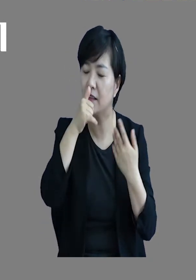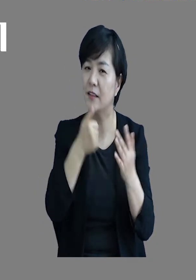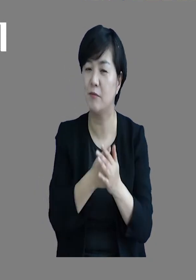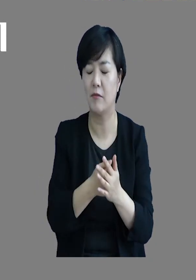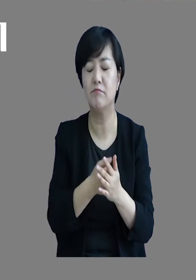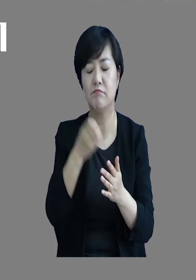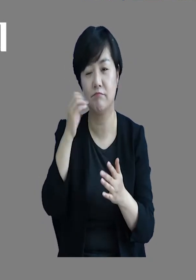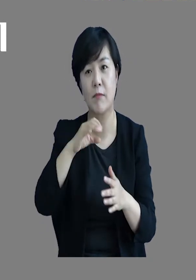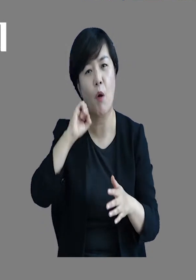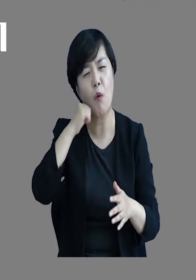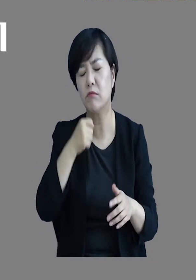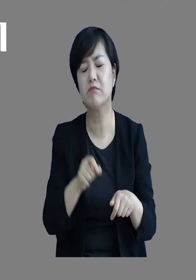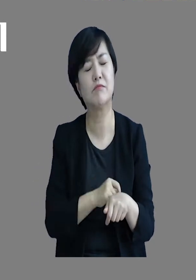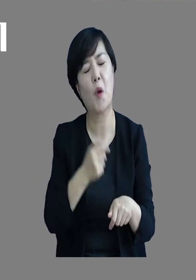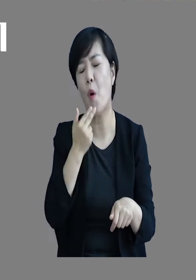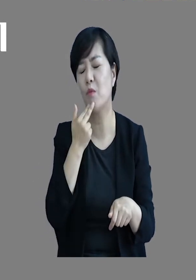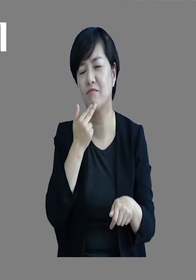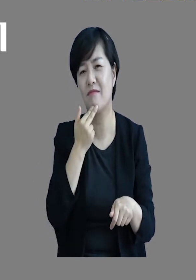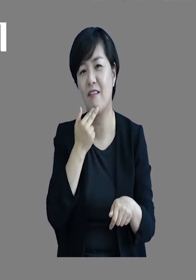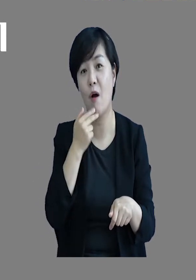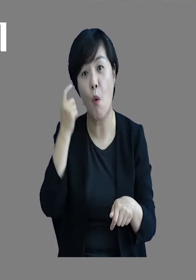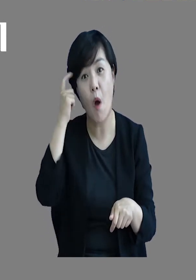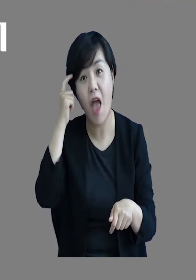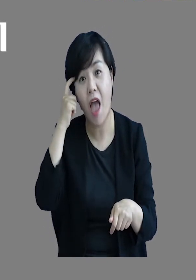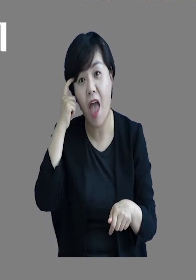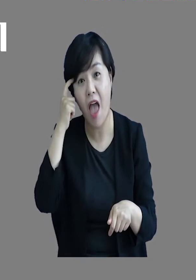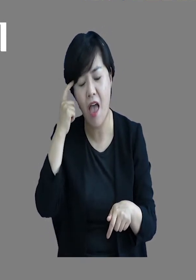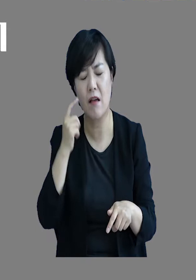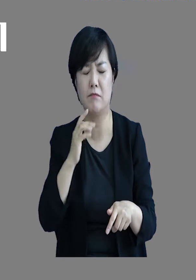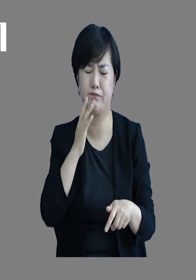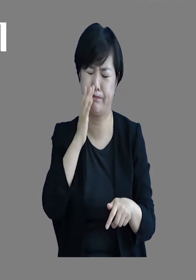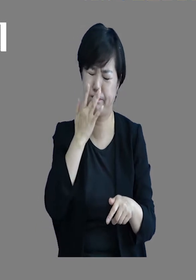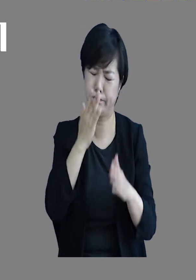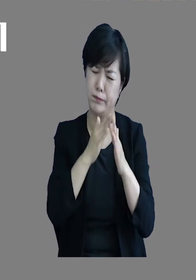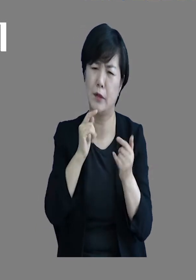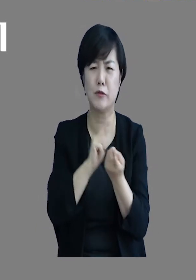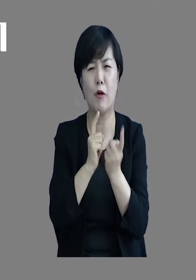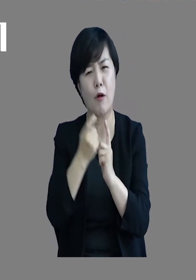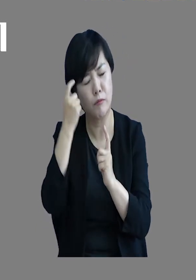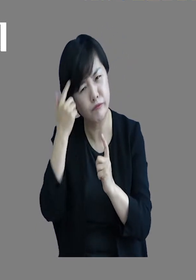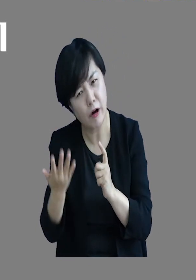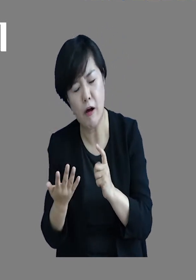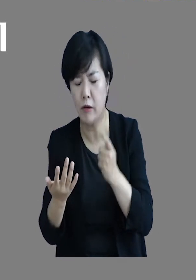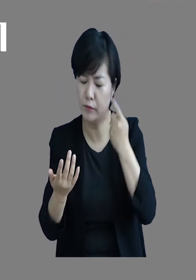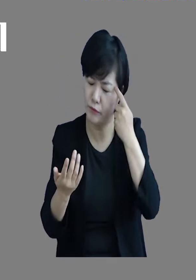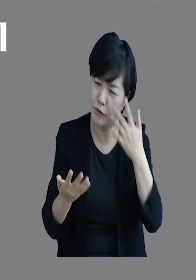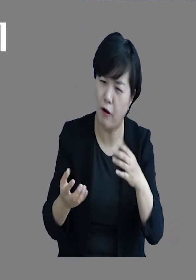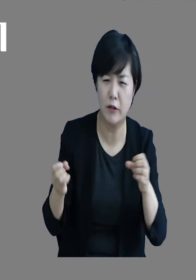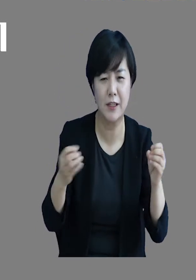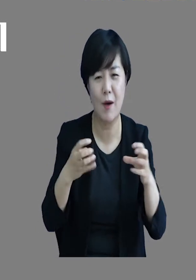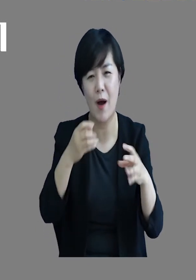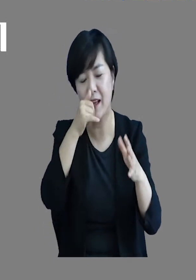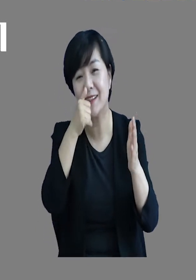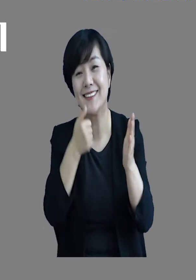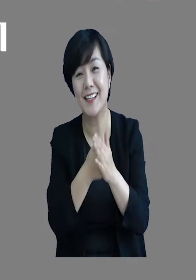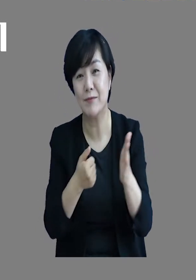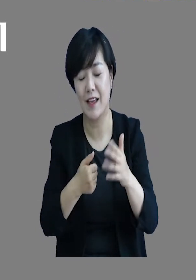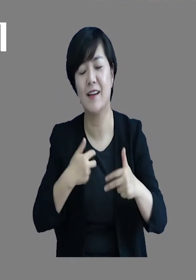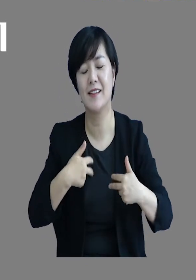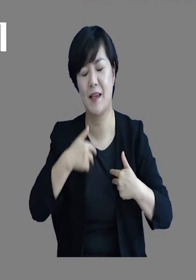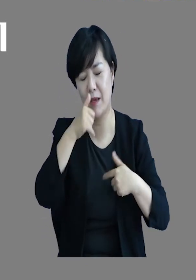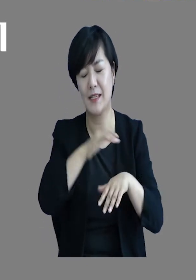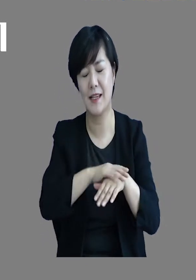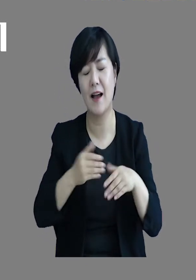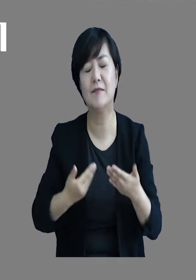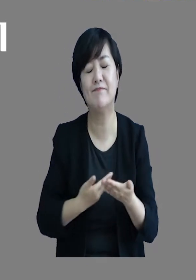그렇게 좀 어려운 부분이 없다고. 왜냐하면 또 뭐 이해가 안 되는 부분 서로 물어보고 또 이야기를 하고 하기 때문에 재밌게